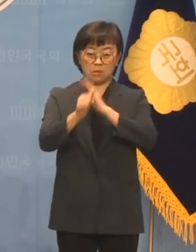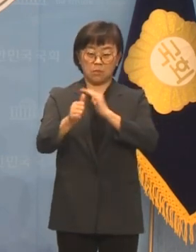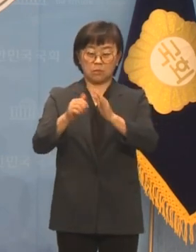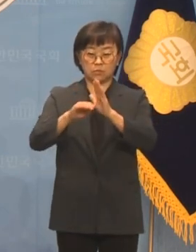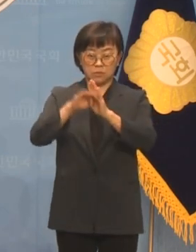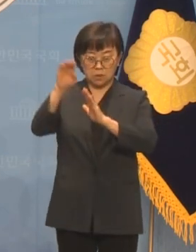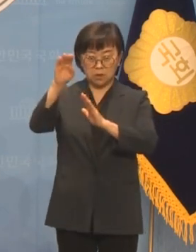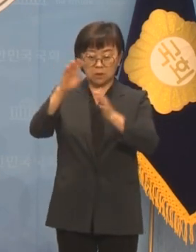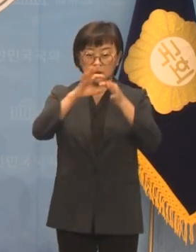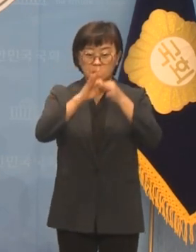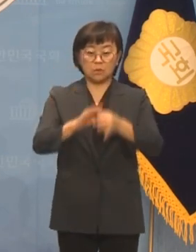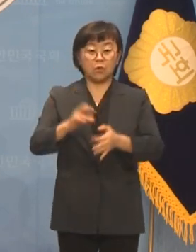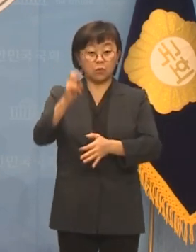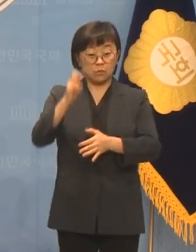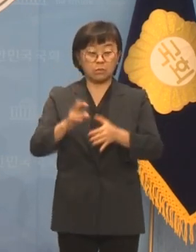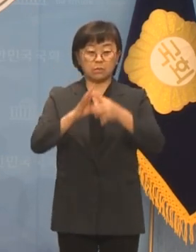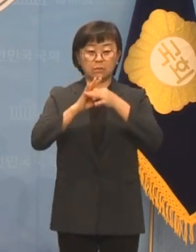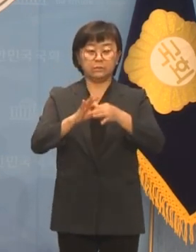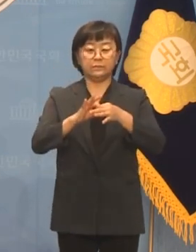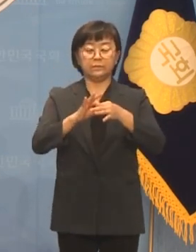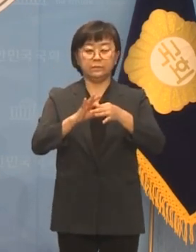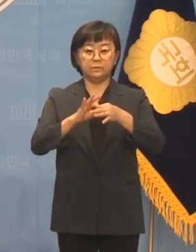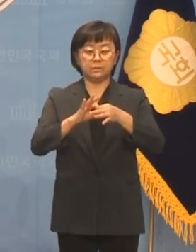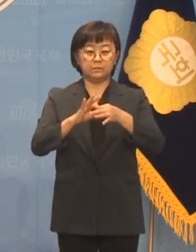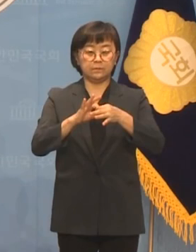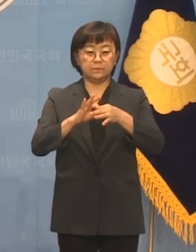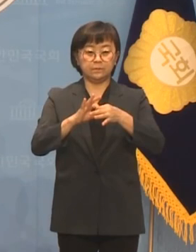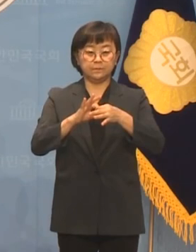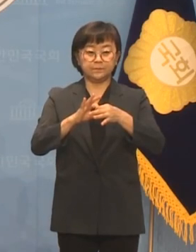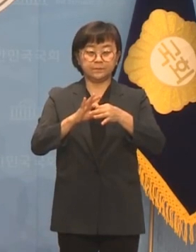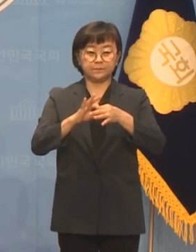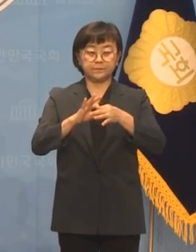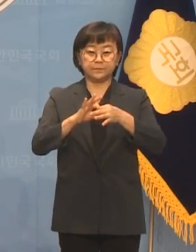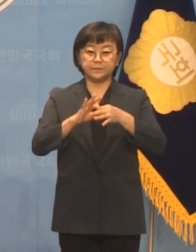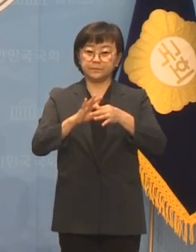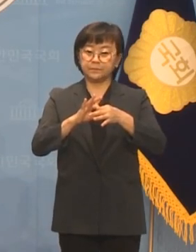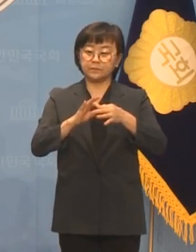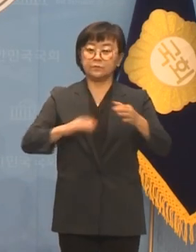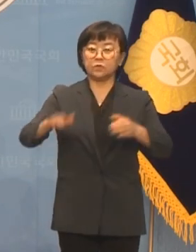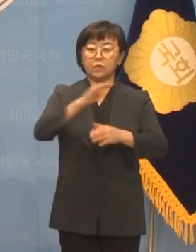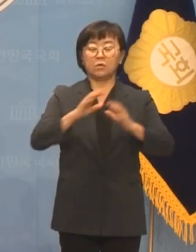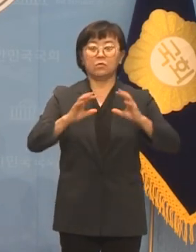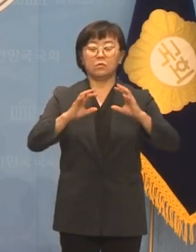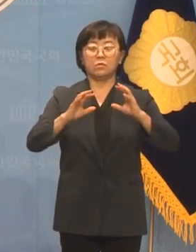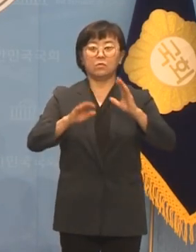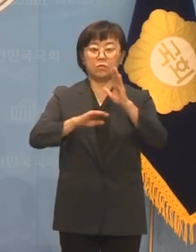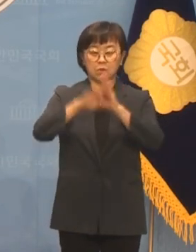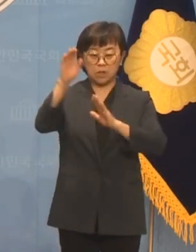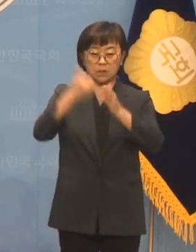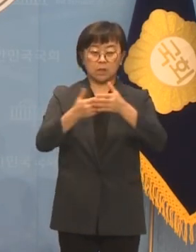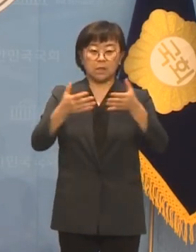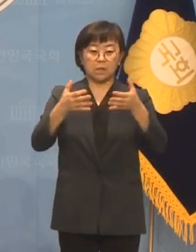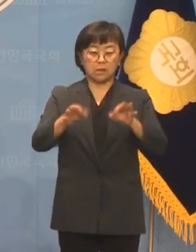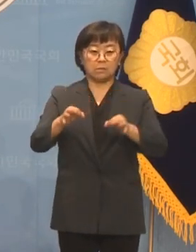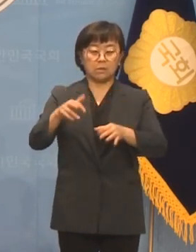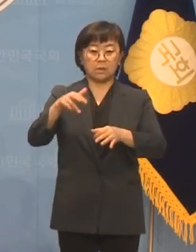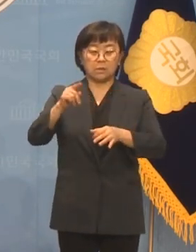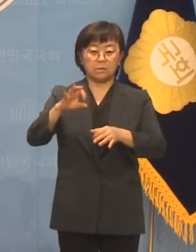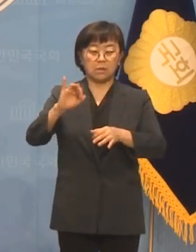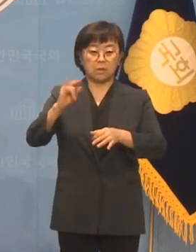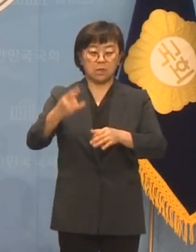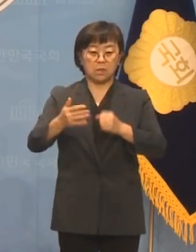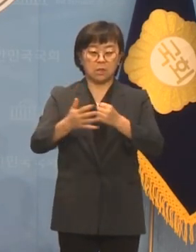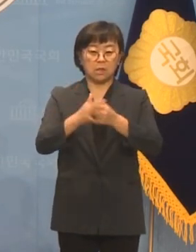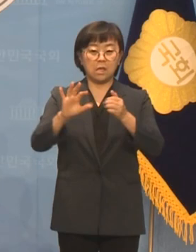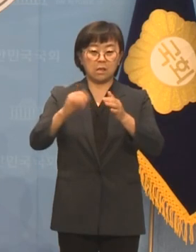북한의 연이은 도발과 관련해서 선대들의 북한이 김정일 김일성